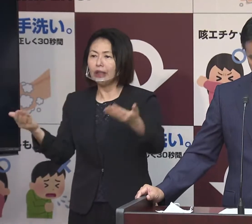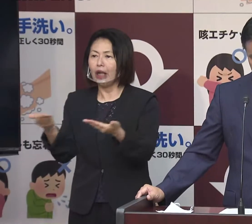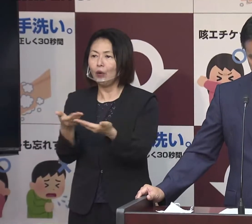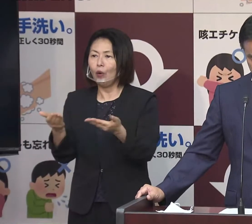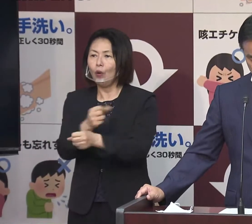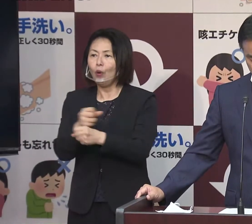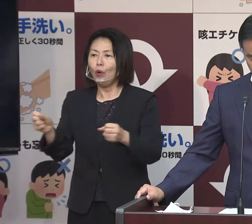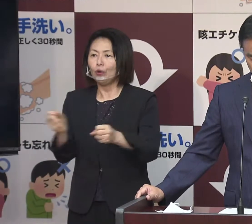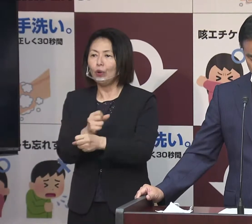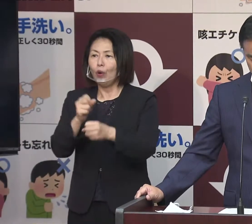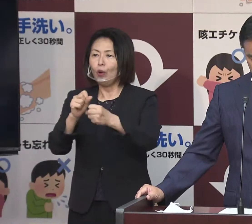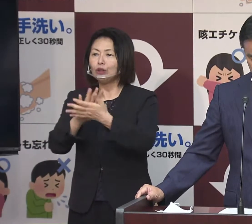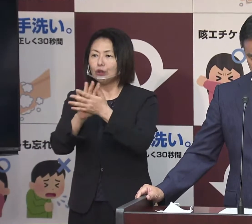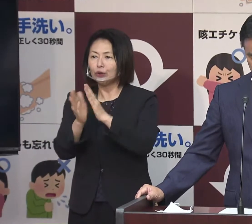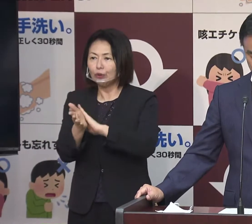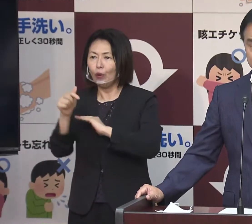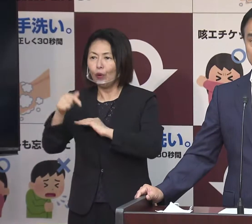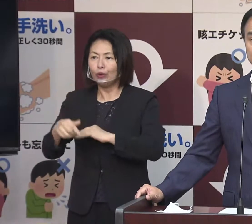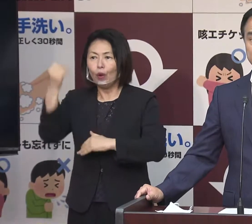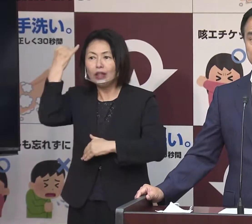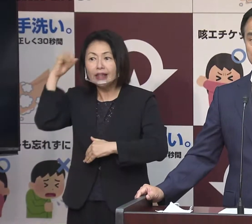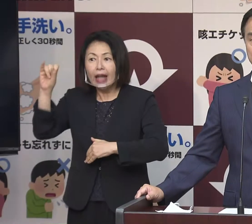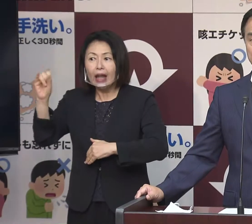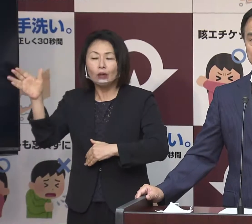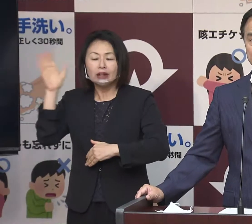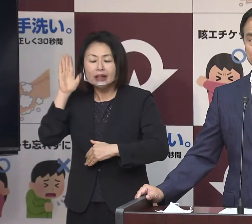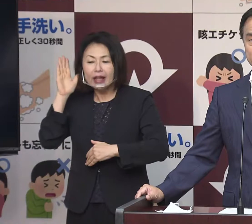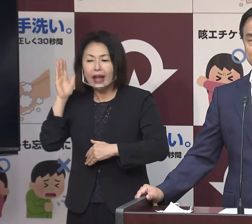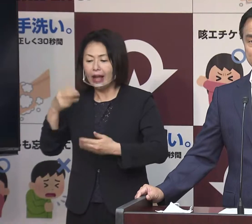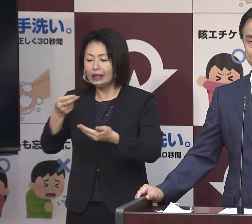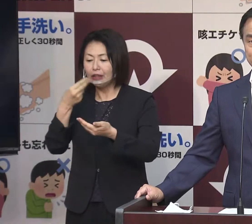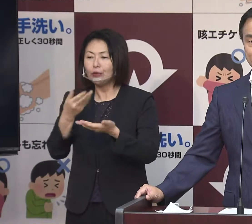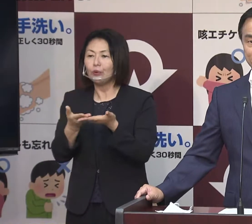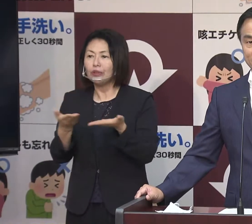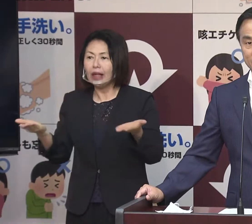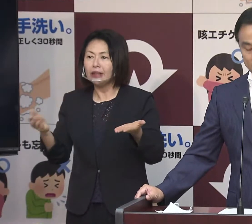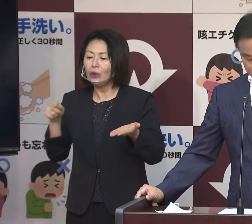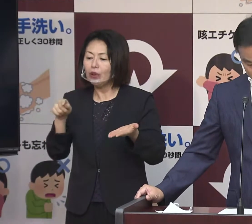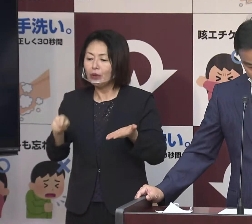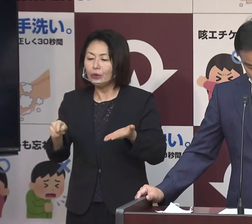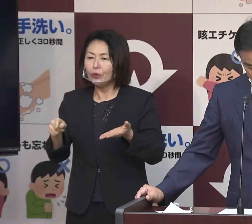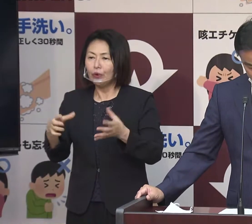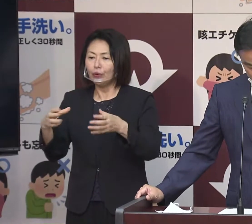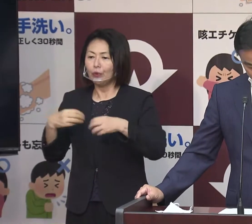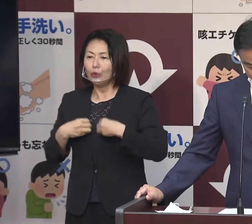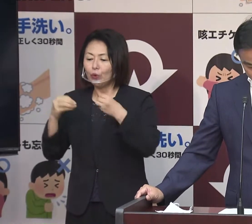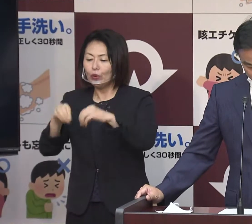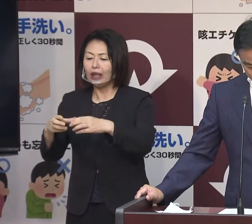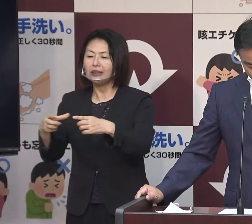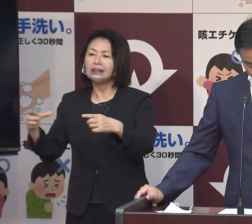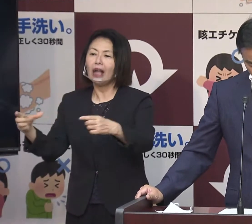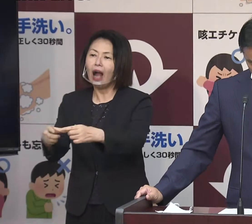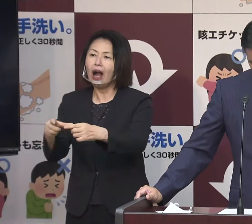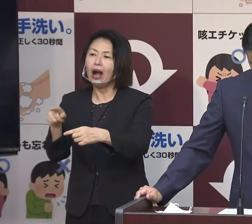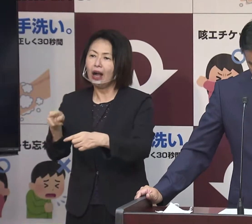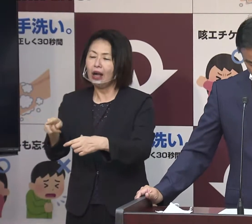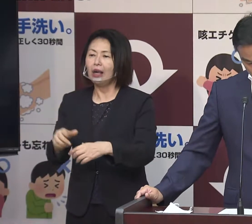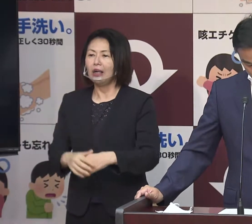上で、飲食店におけるクラスターの発生であると判断いたしました。そして、